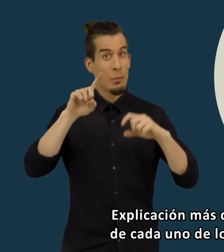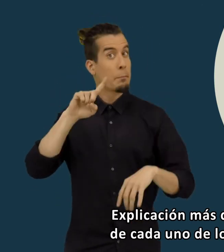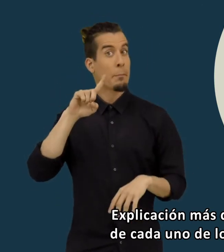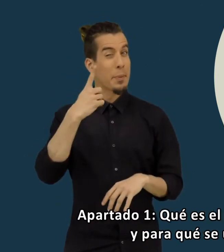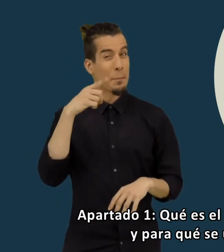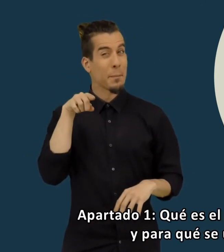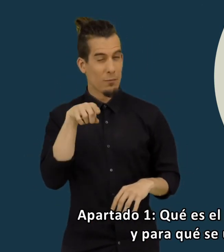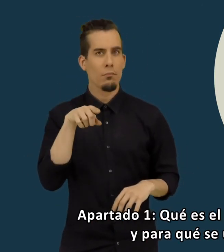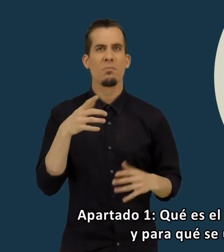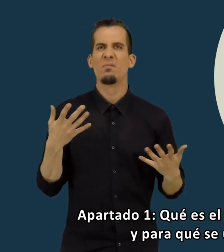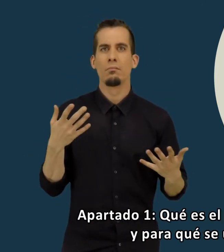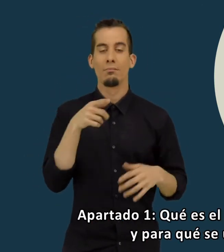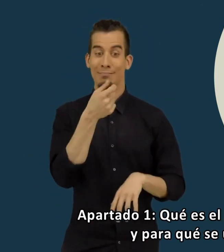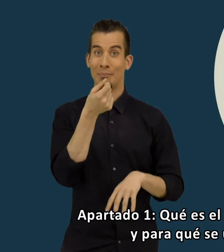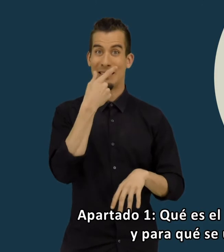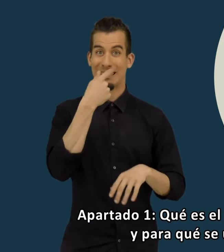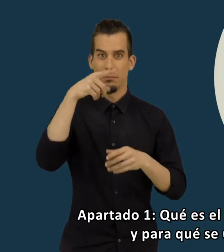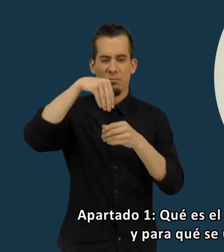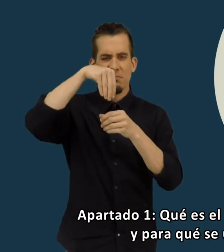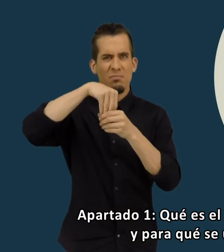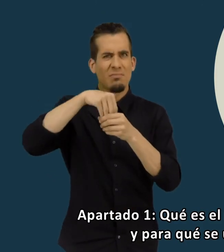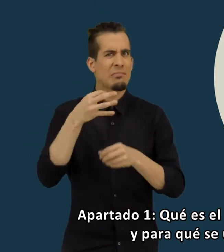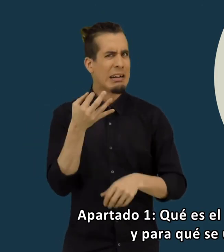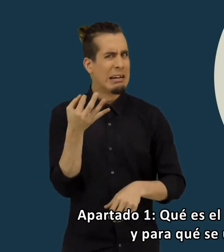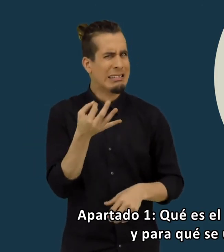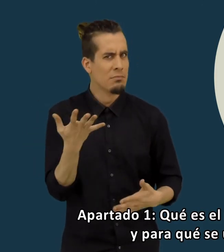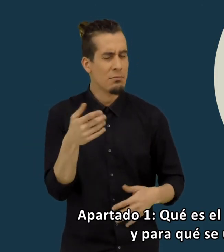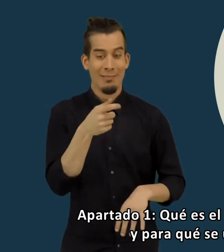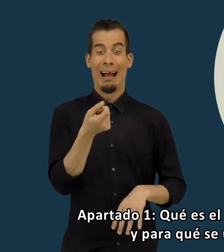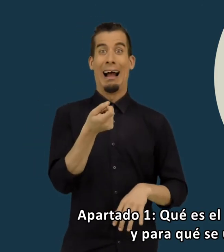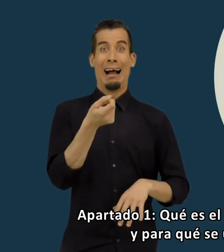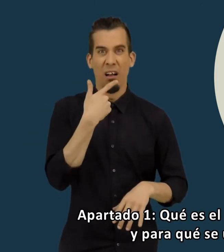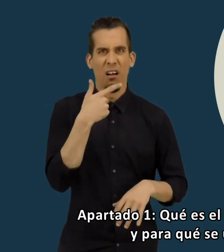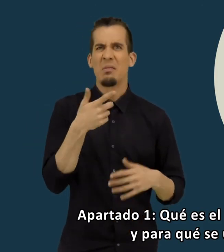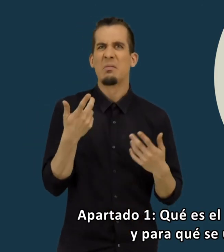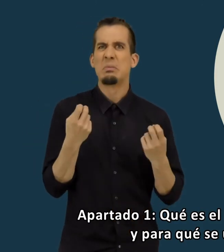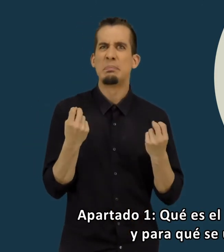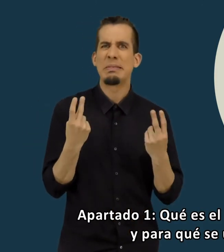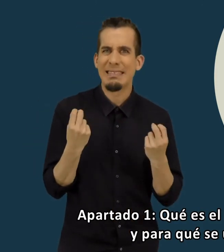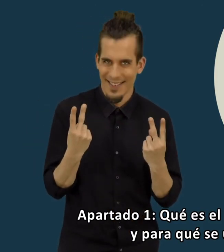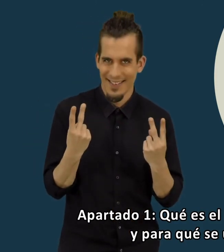Apartado 1. ¿Qué es el medicamento y para qué se utiliza?